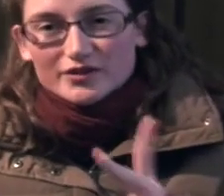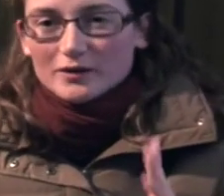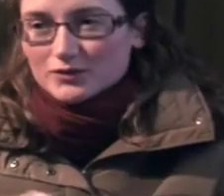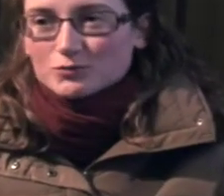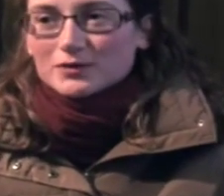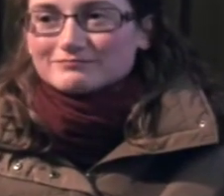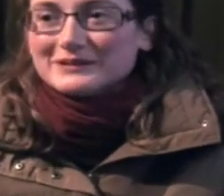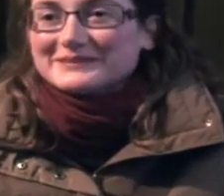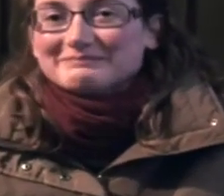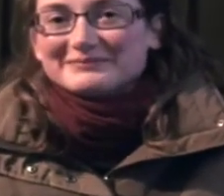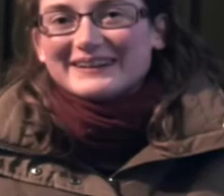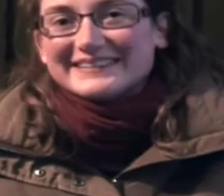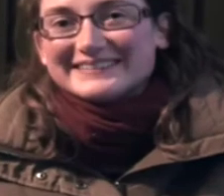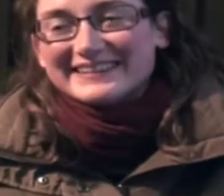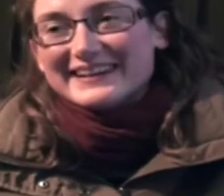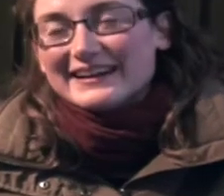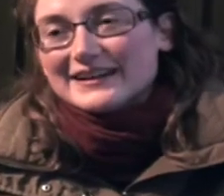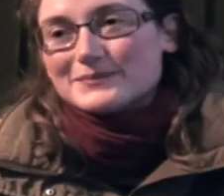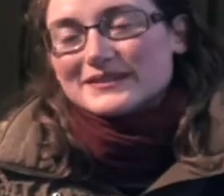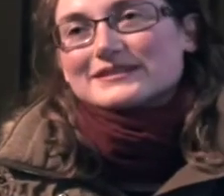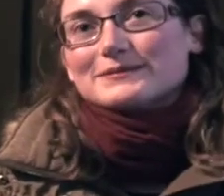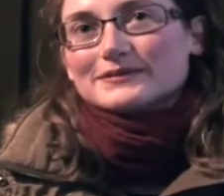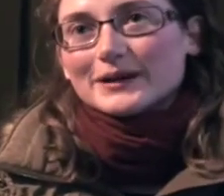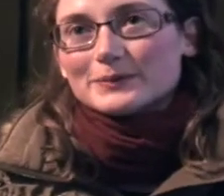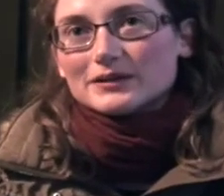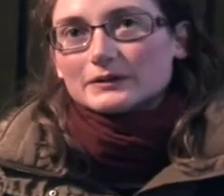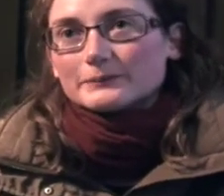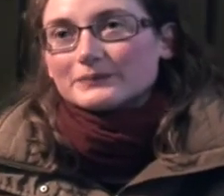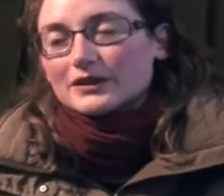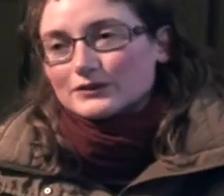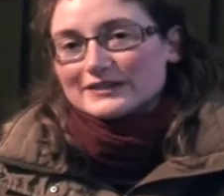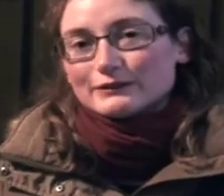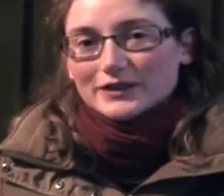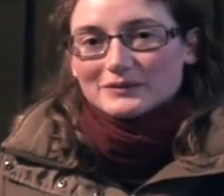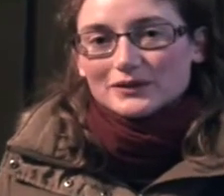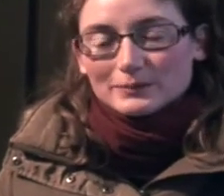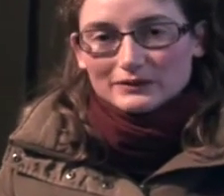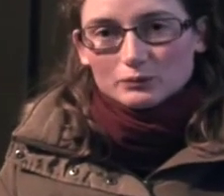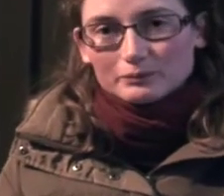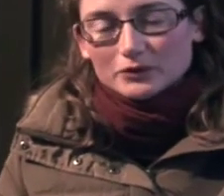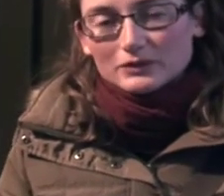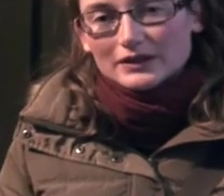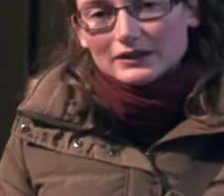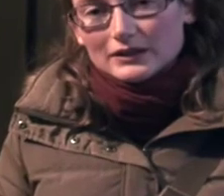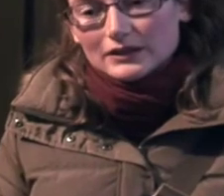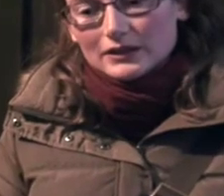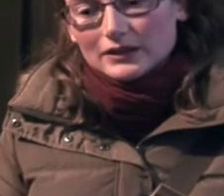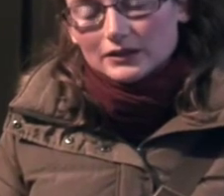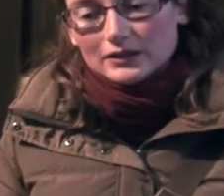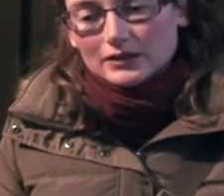vivant et sombre. Voilà. Il y a le passage qui m'a frappée quand il est enfermé dans la prison et